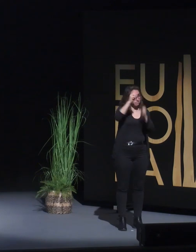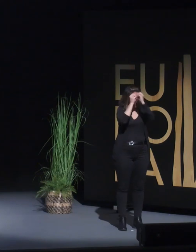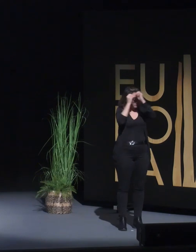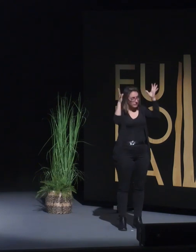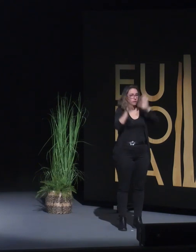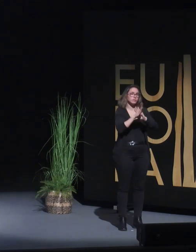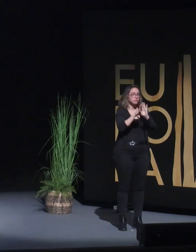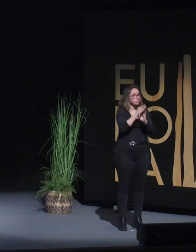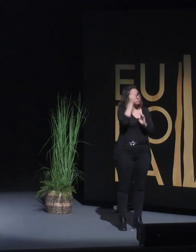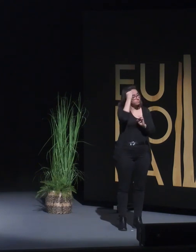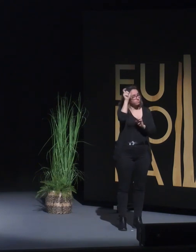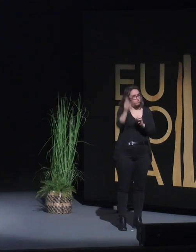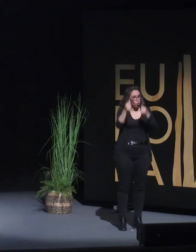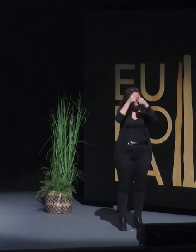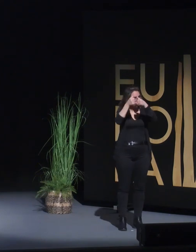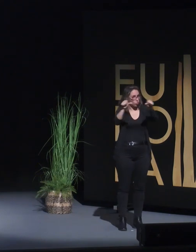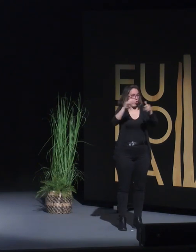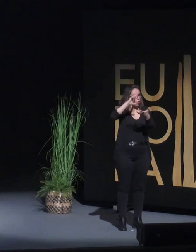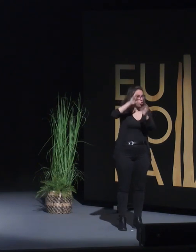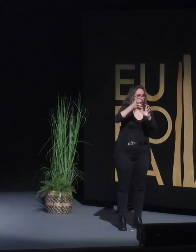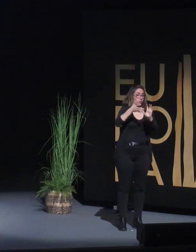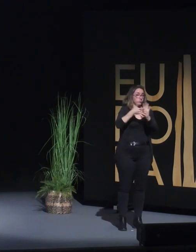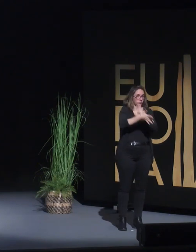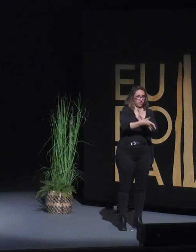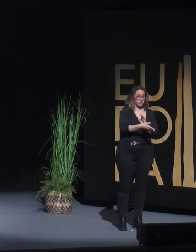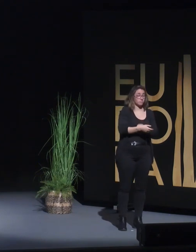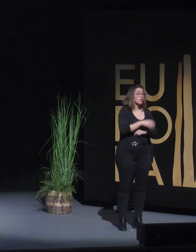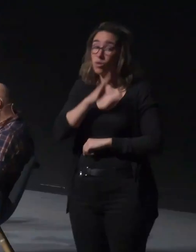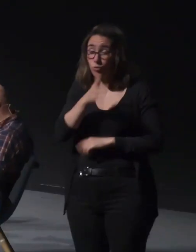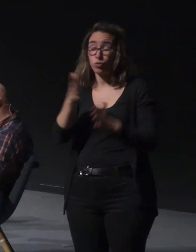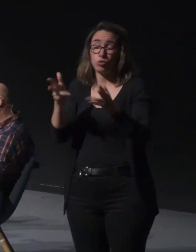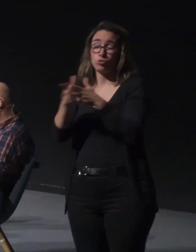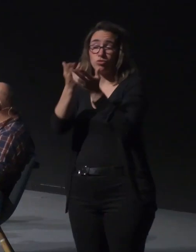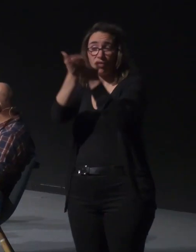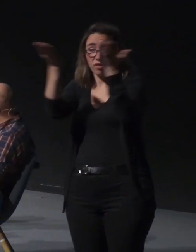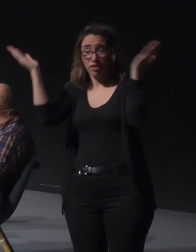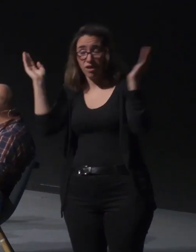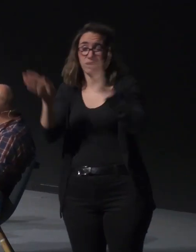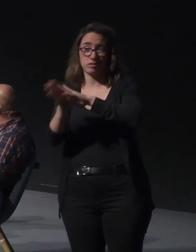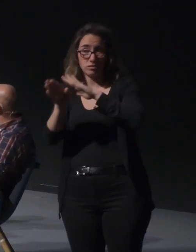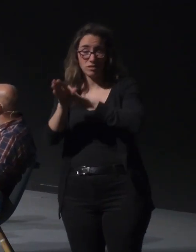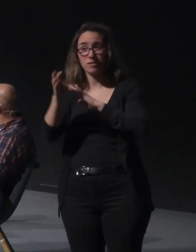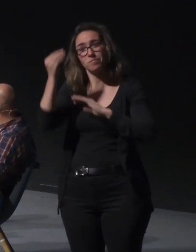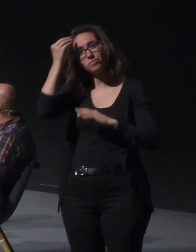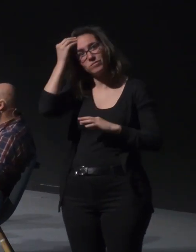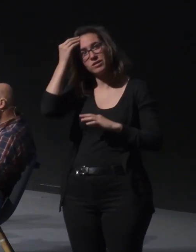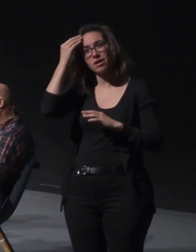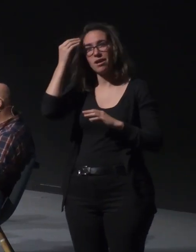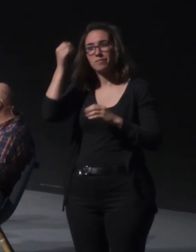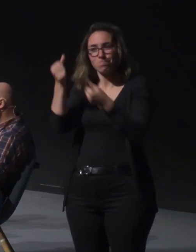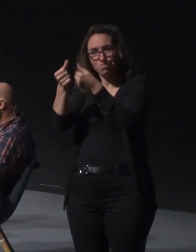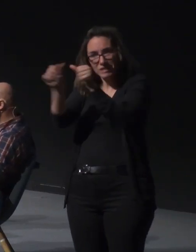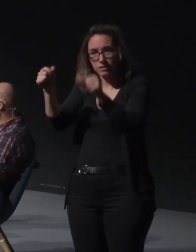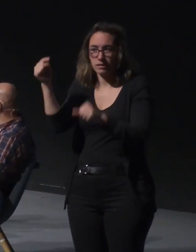de loquero, para gente loca, y no tiene pero nada que los ver. Loqueros o la sociedad que todavía ve que hay ahí un estigma